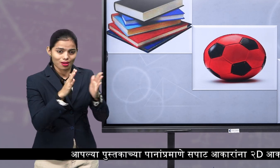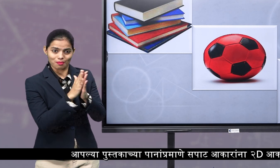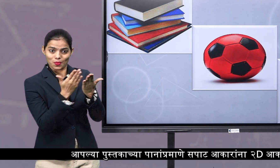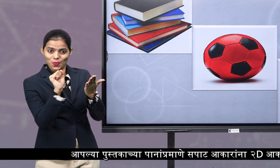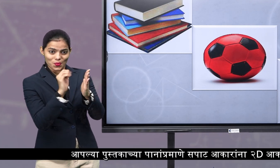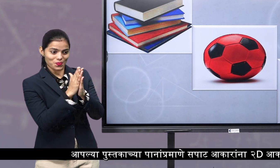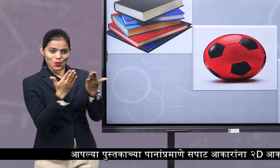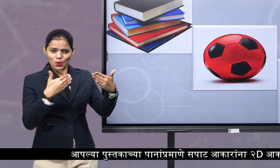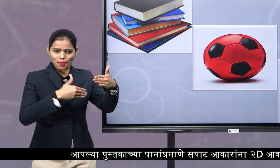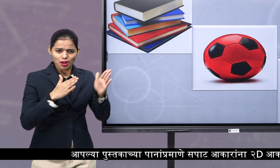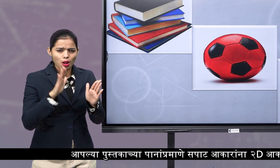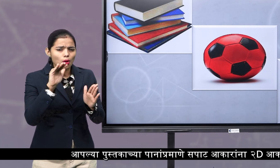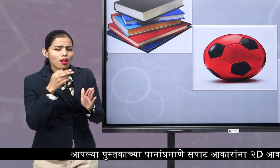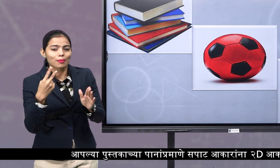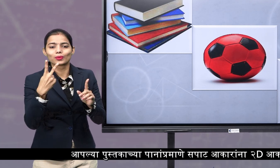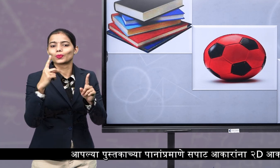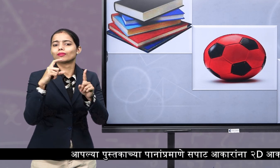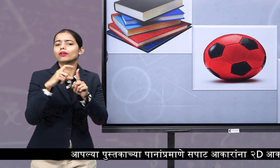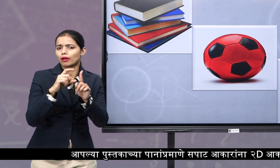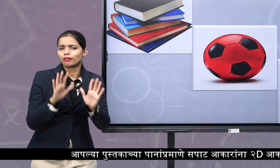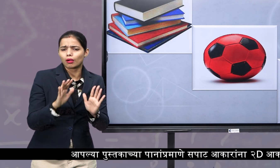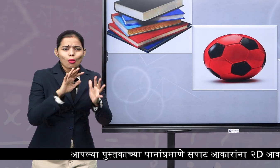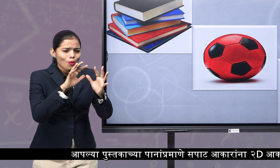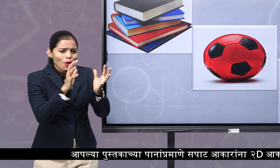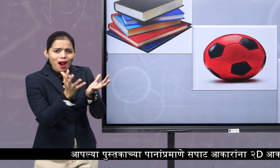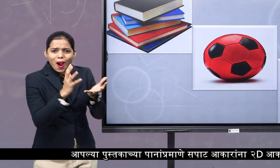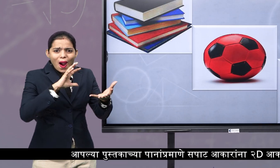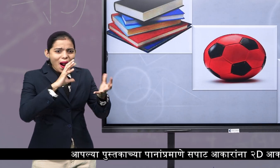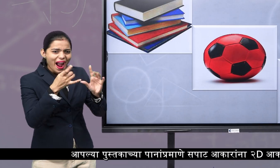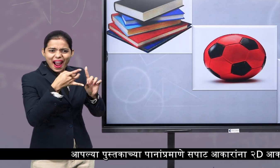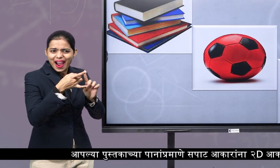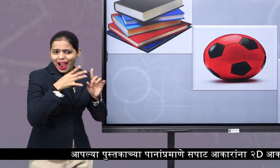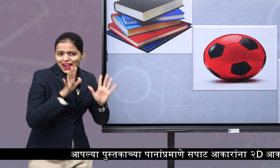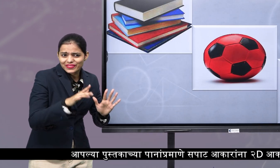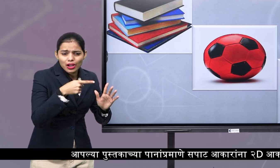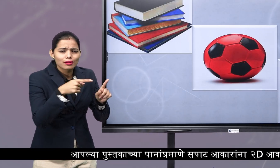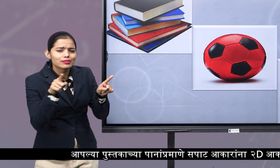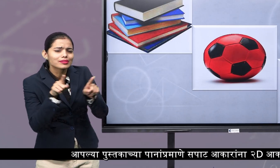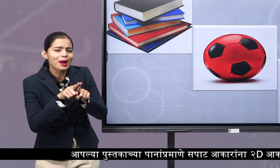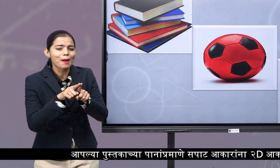आपल्या पुस्तकाच्या पानांप्रमाणे सपाट आकारांना 2D आकार म्हणतात.